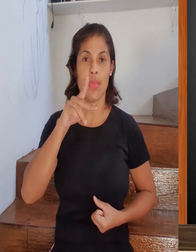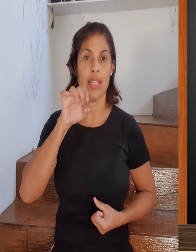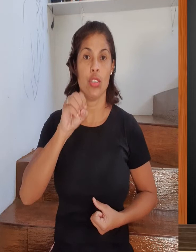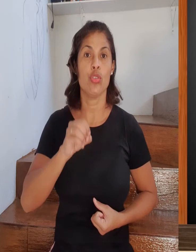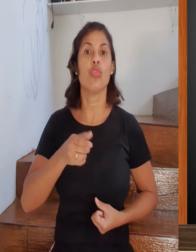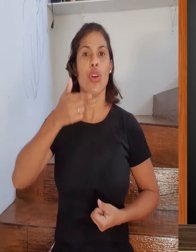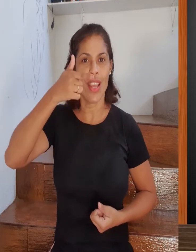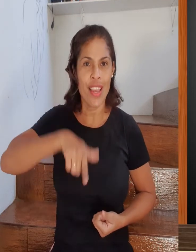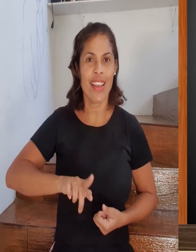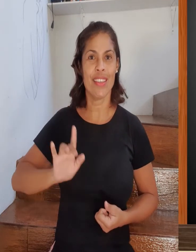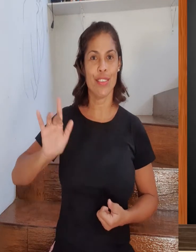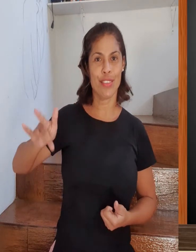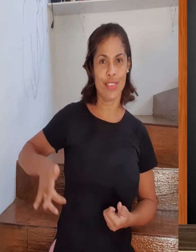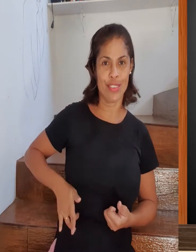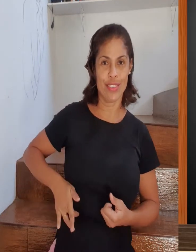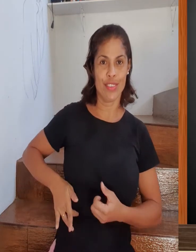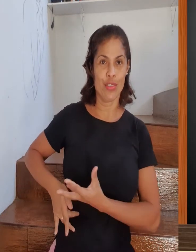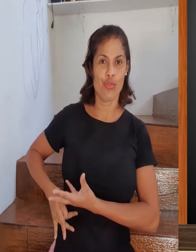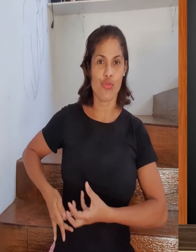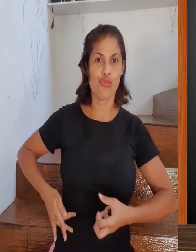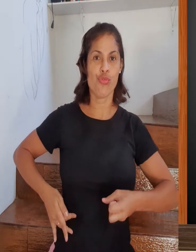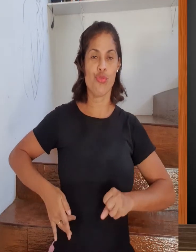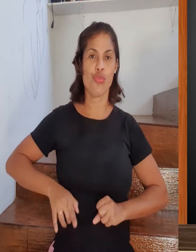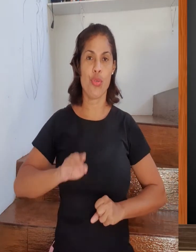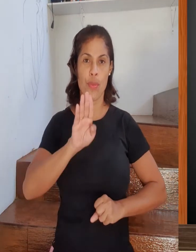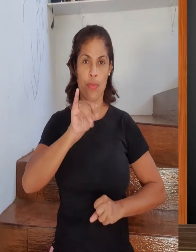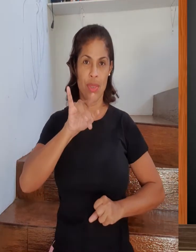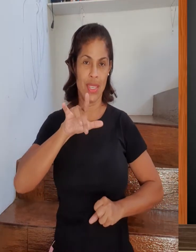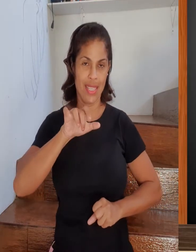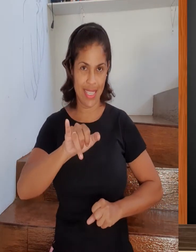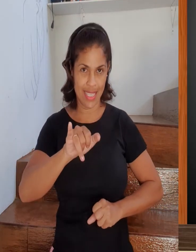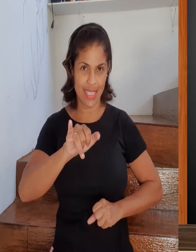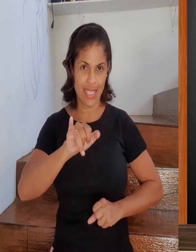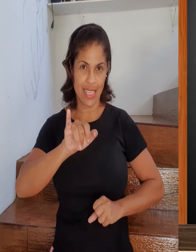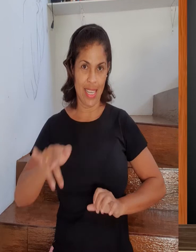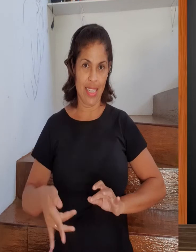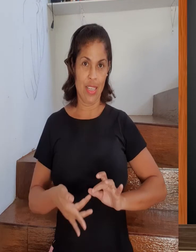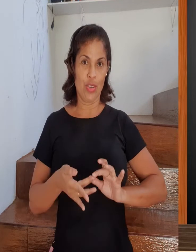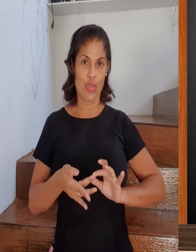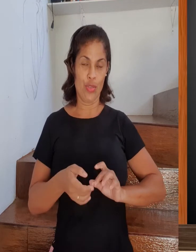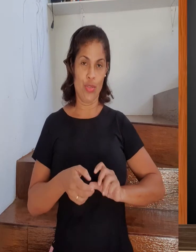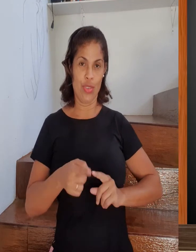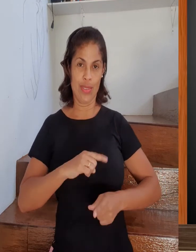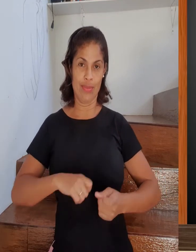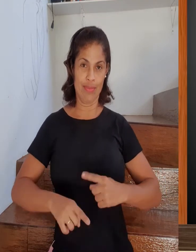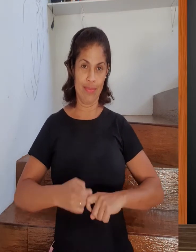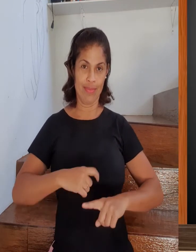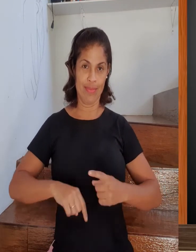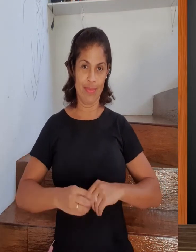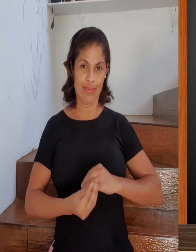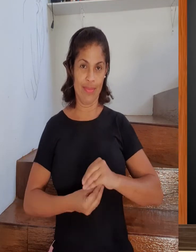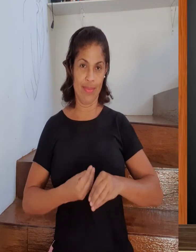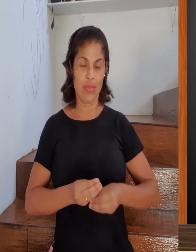é a reabsorção de substâncias já excretadas com a bile, na forma conjugada, que em contato com